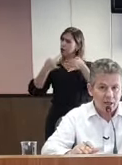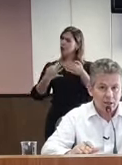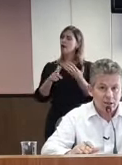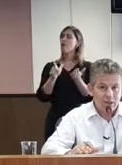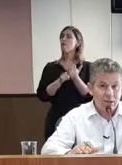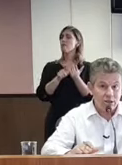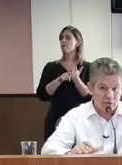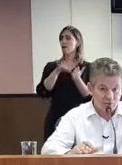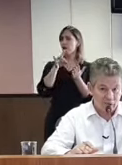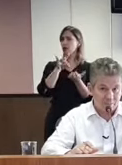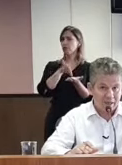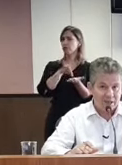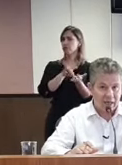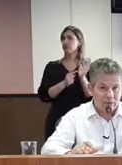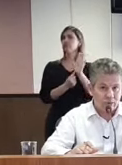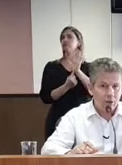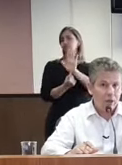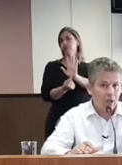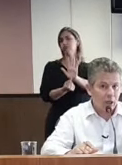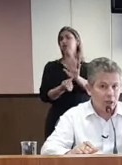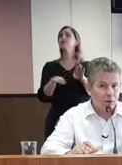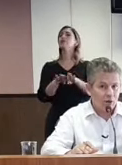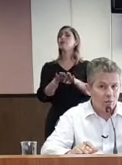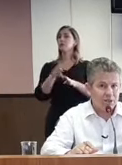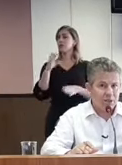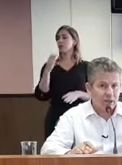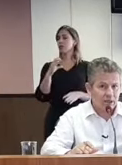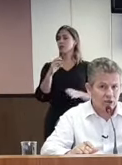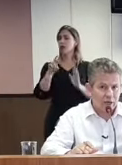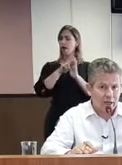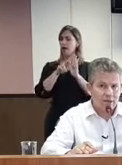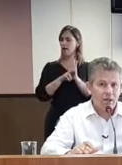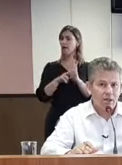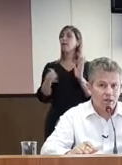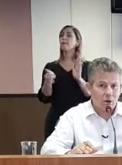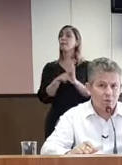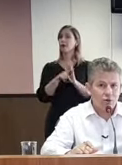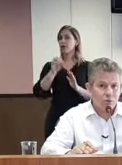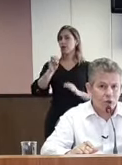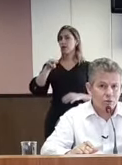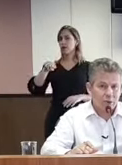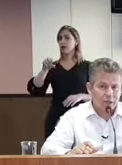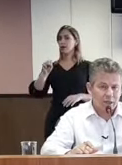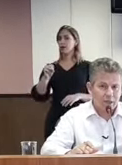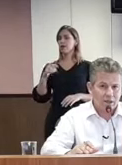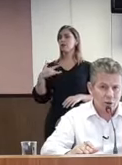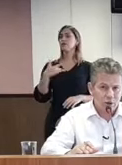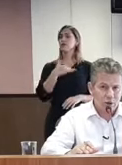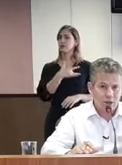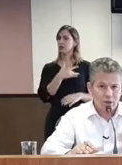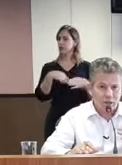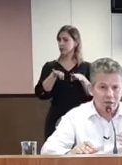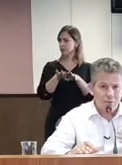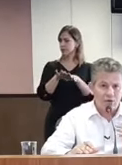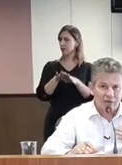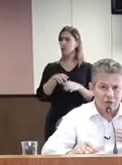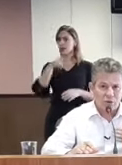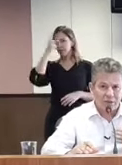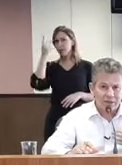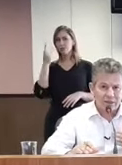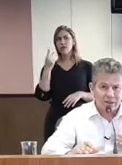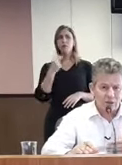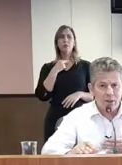técnica e científica, baseado em normas internacionais, em normas do nosso Ministério da Saúde. Ninguém pode